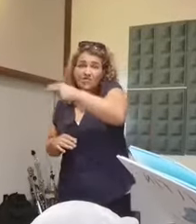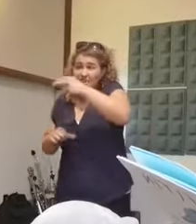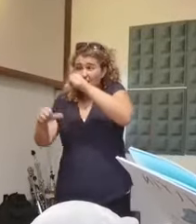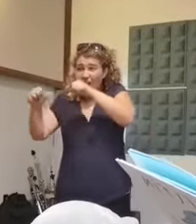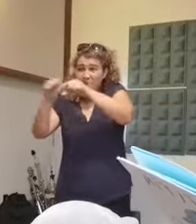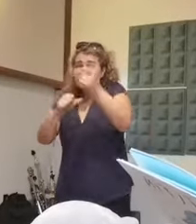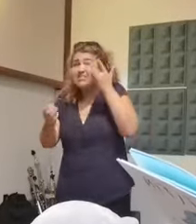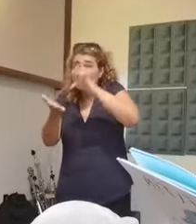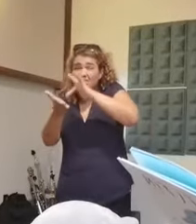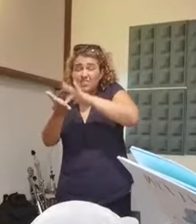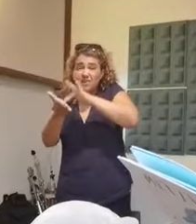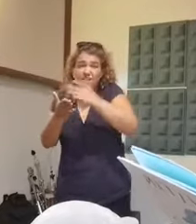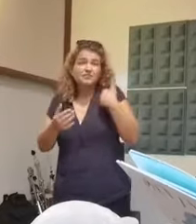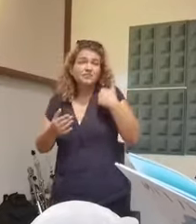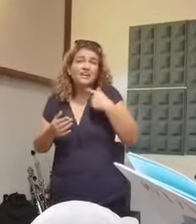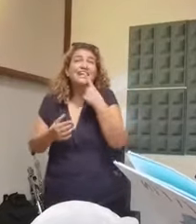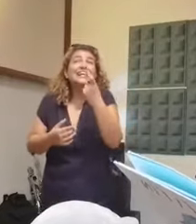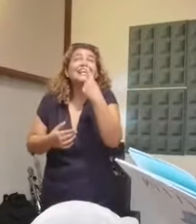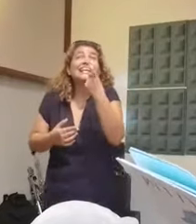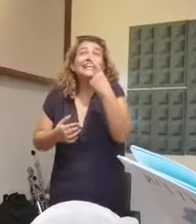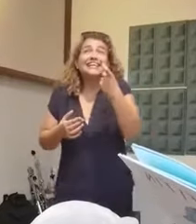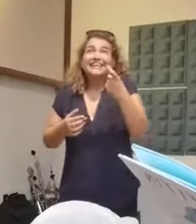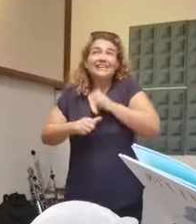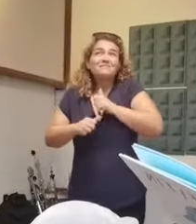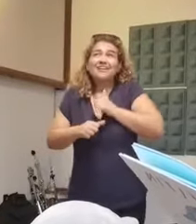Pero Delfino volvió a reír y a esperar un nuevo día.